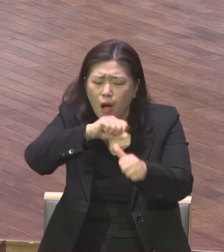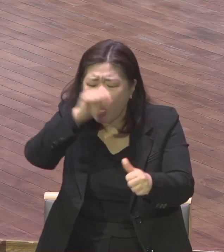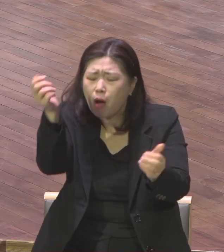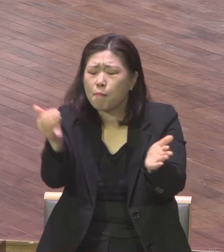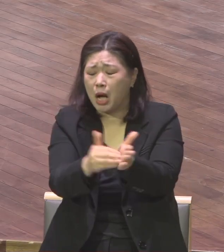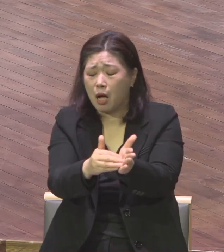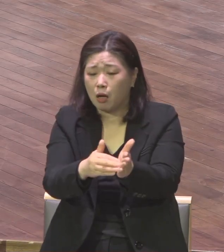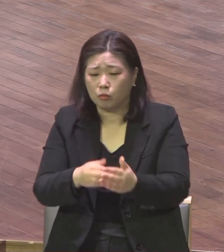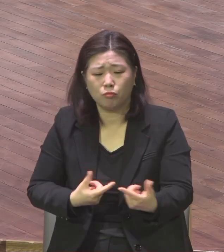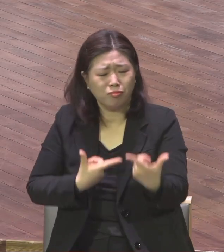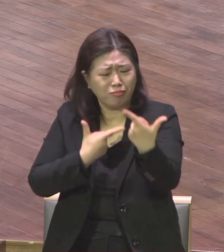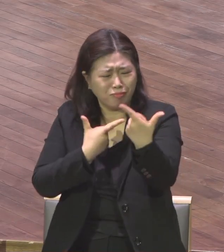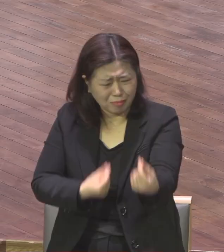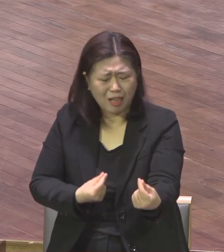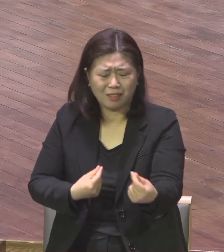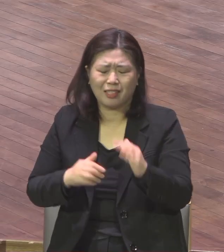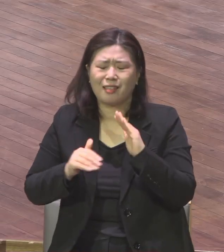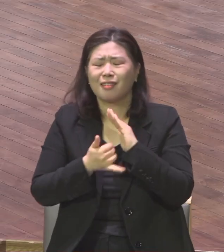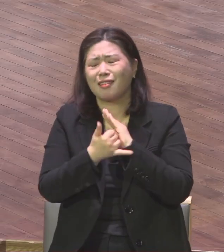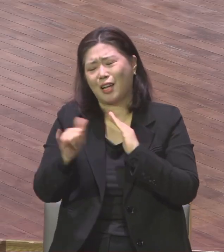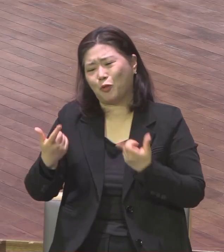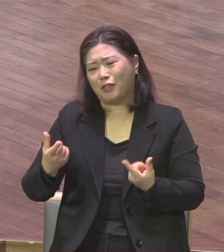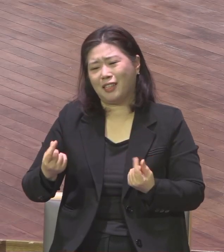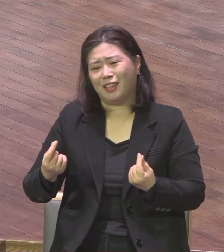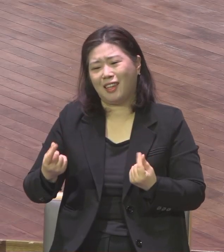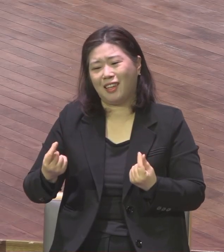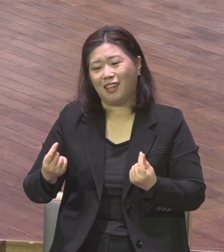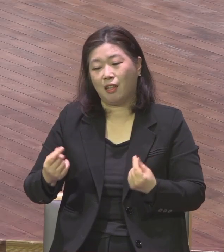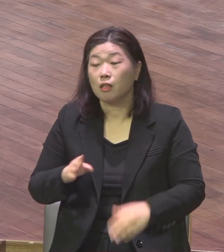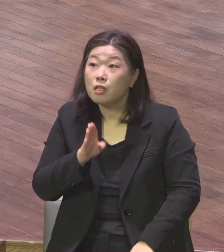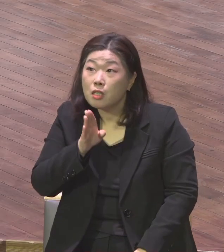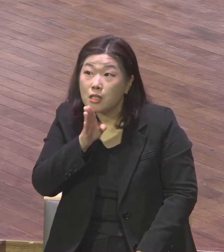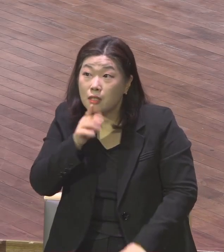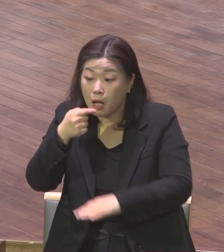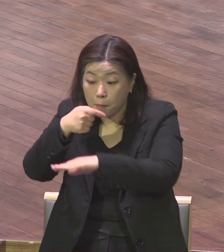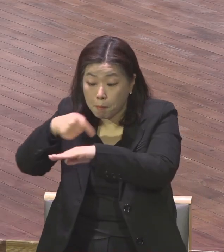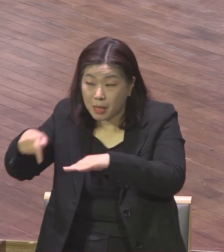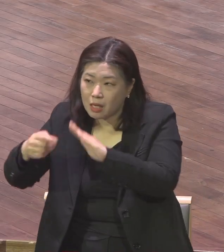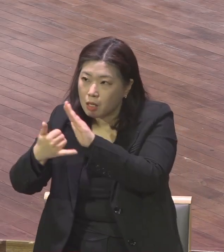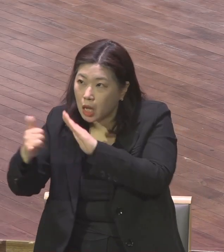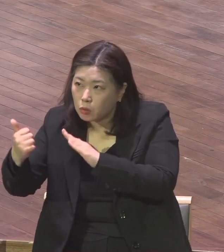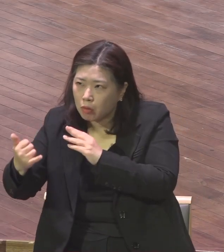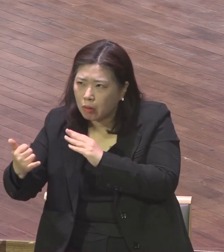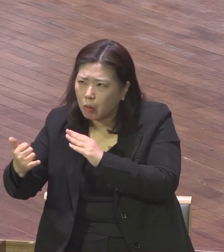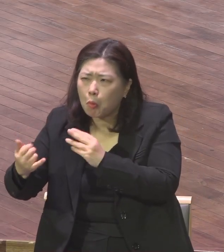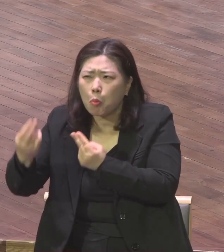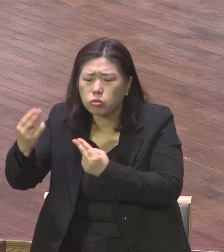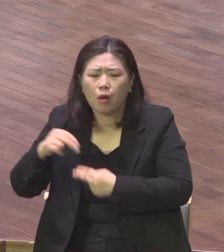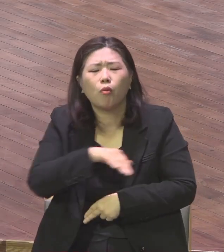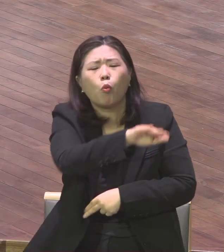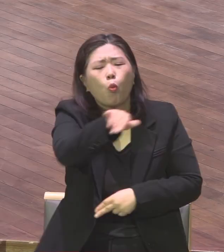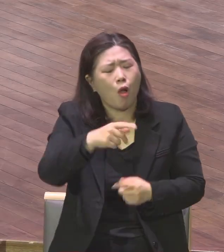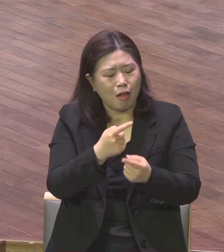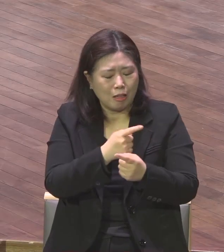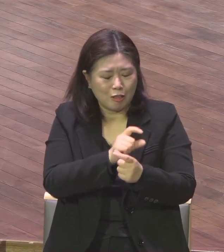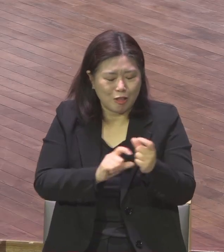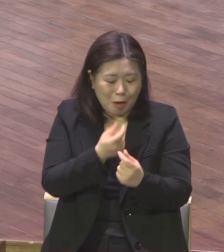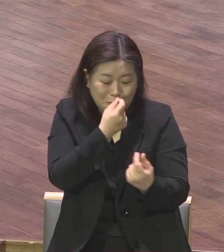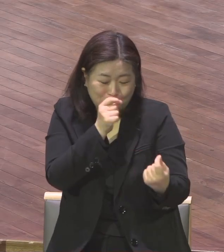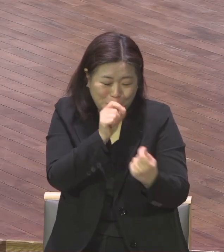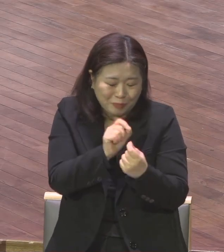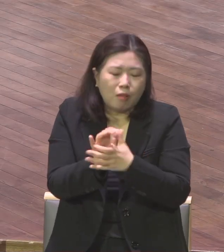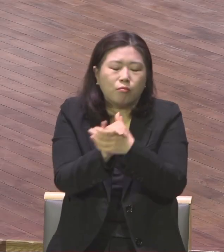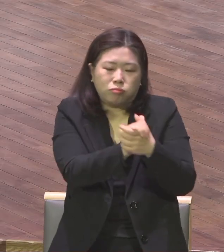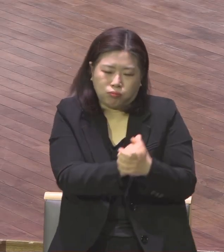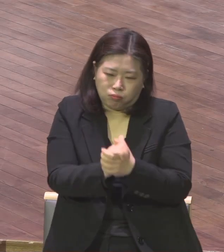의미로 실제 친가족보다도 친가족이 불신자면 대화가 안 되지요. 교제가 안 되지요. 만나도